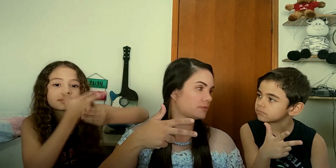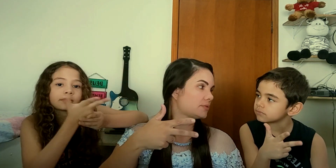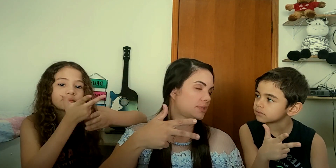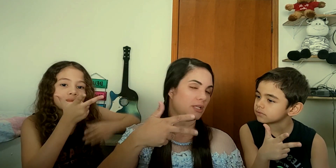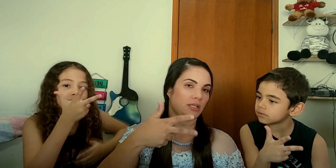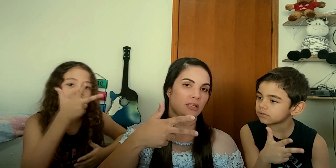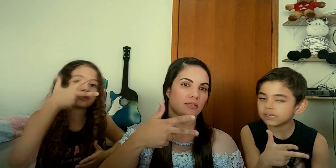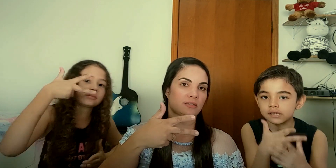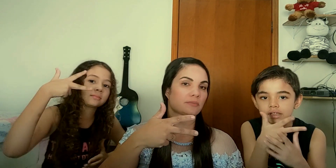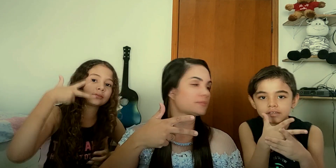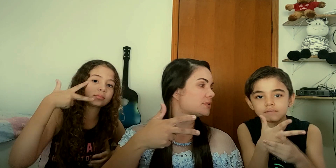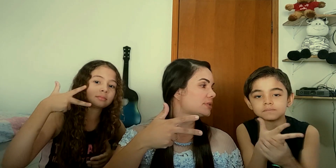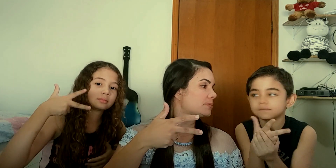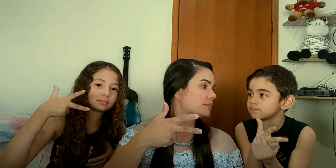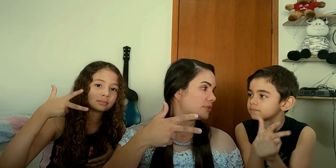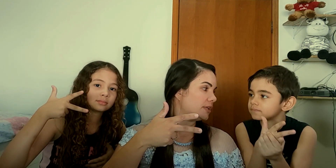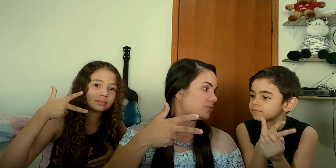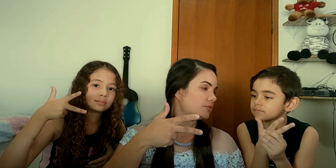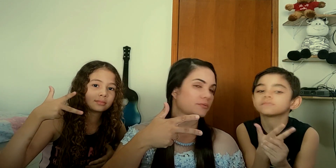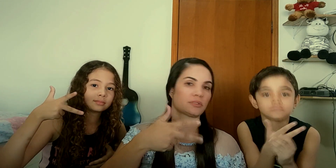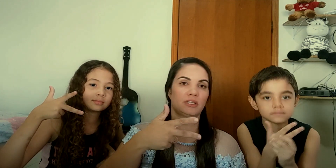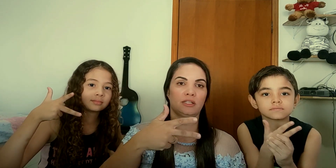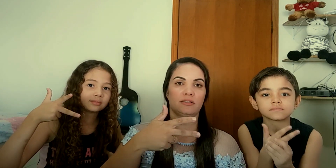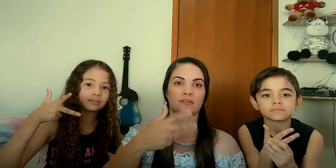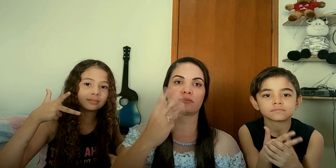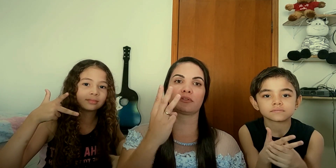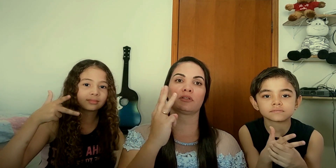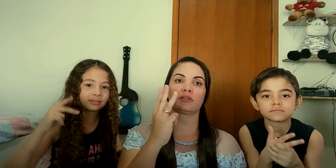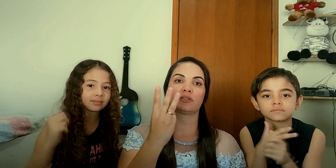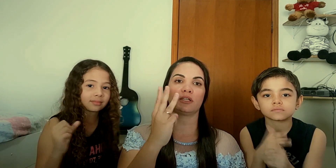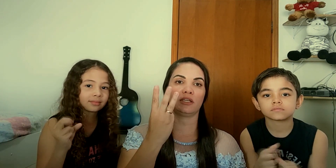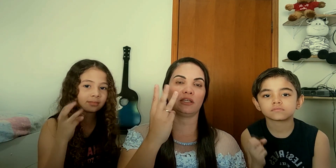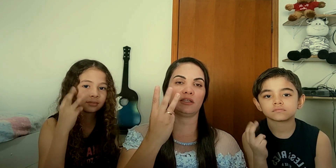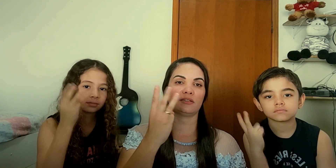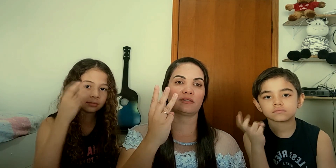Três. Silêncio. Três. Três. Três.